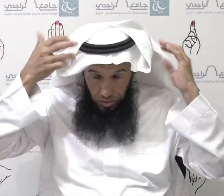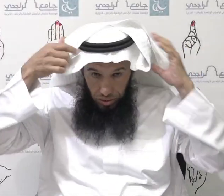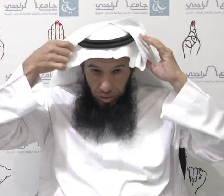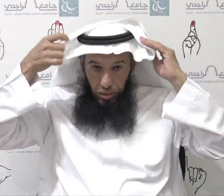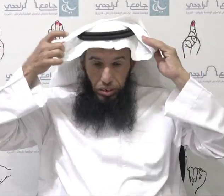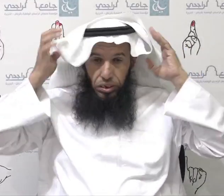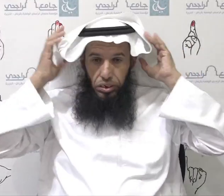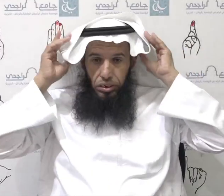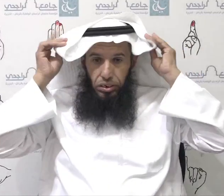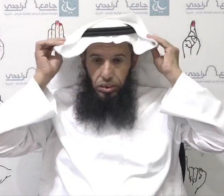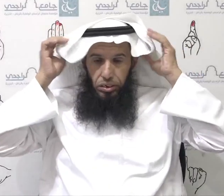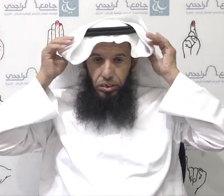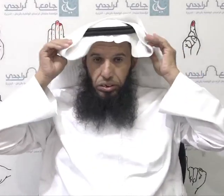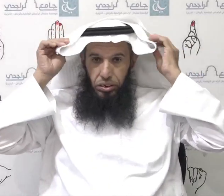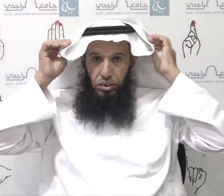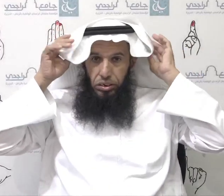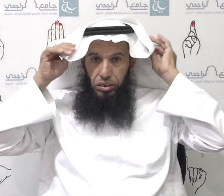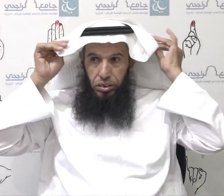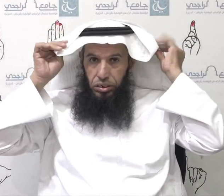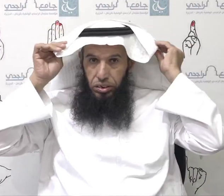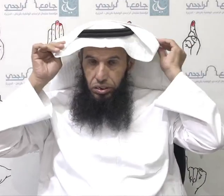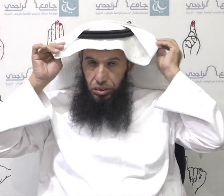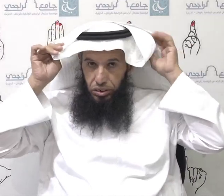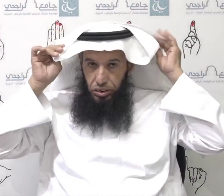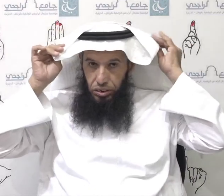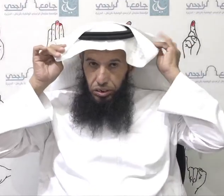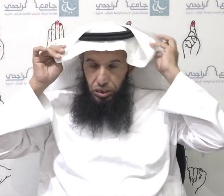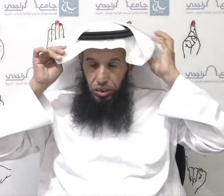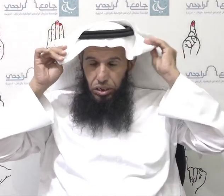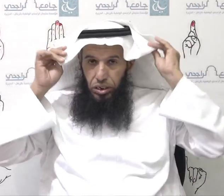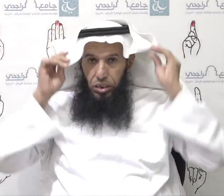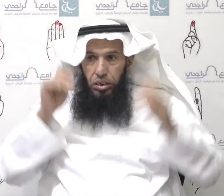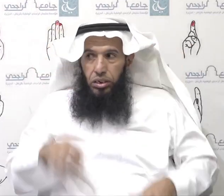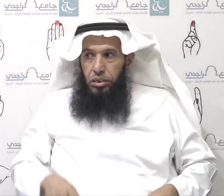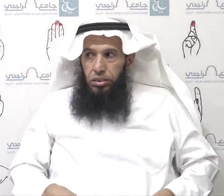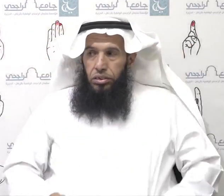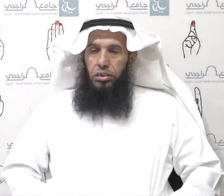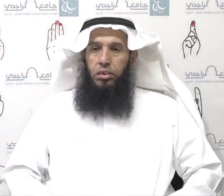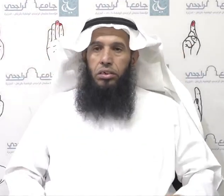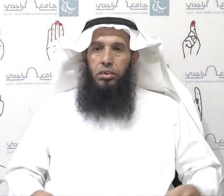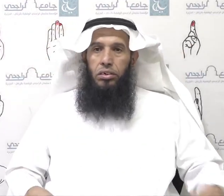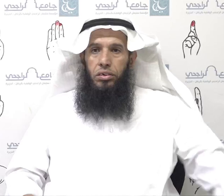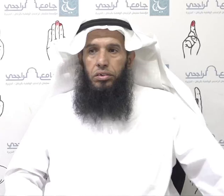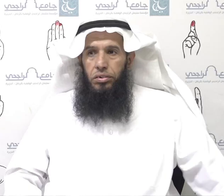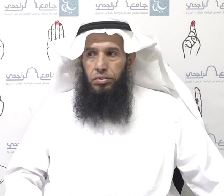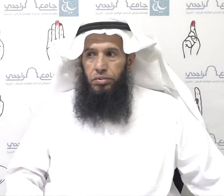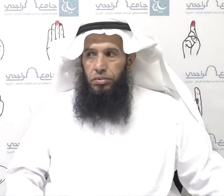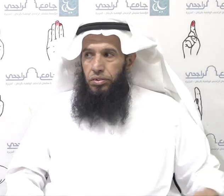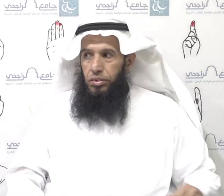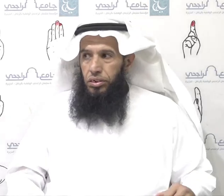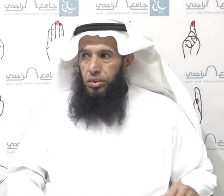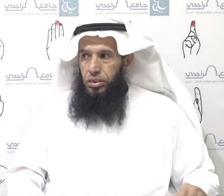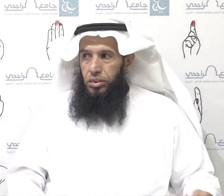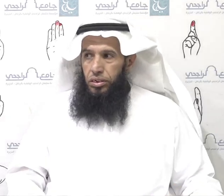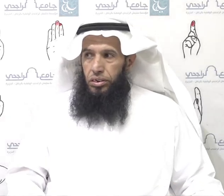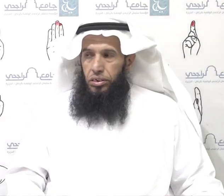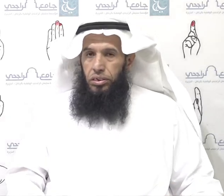وقف تحت ظل شجرة ثم سار. قال: كم لبثتم في الأرض عدد سنين؟